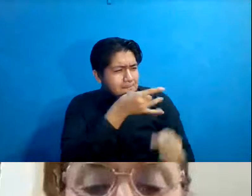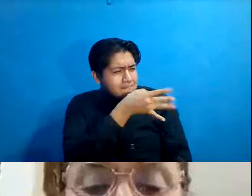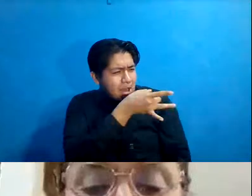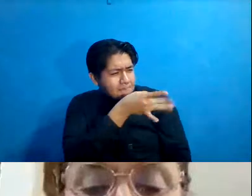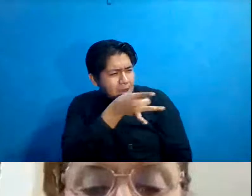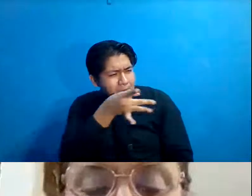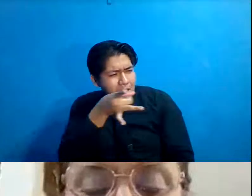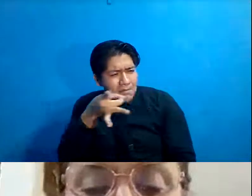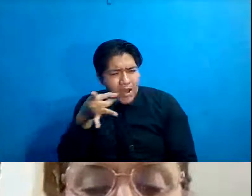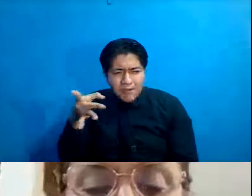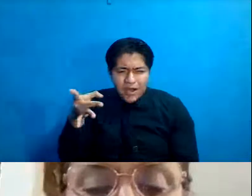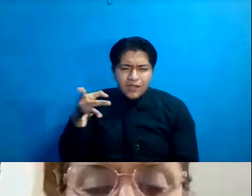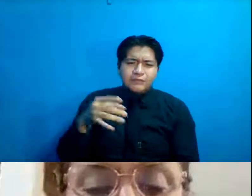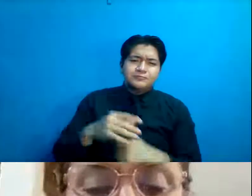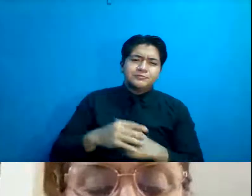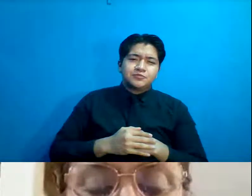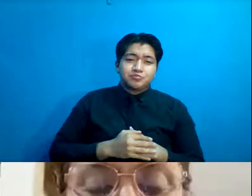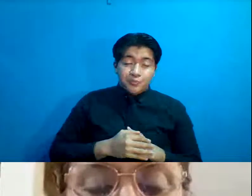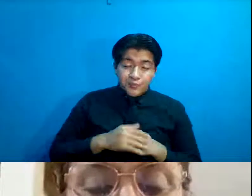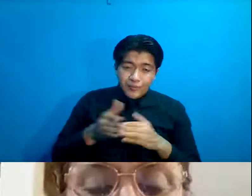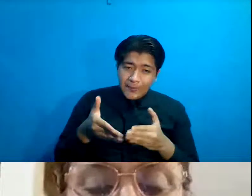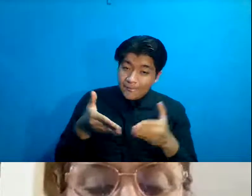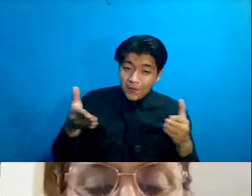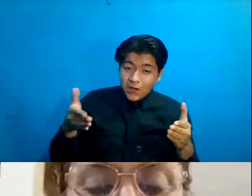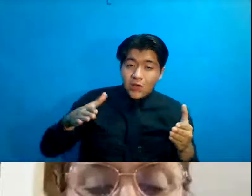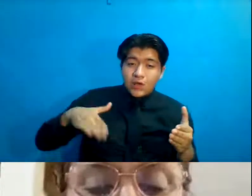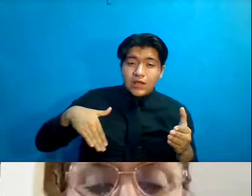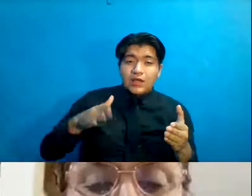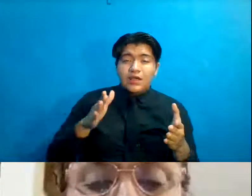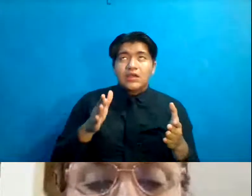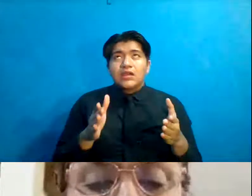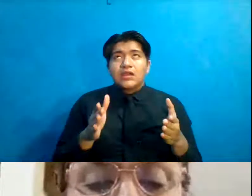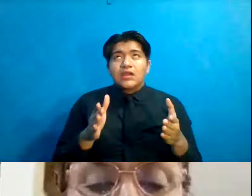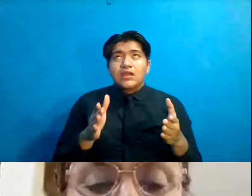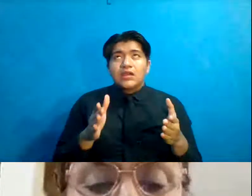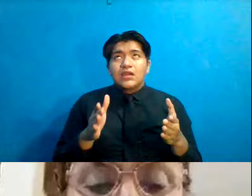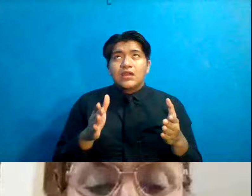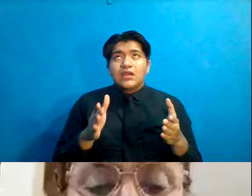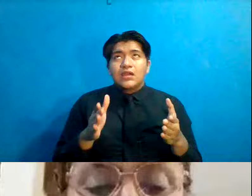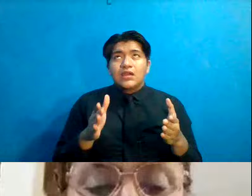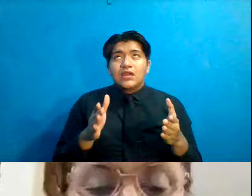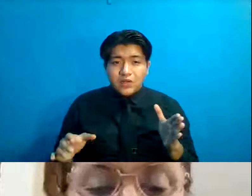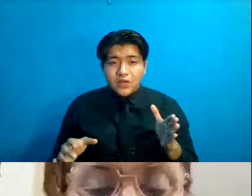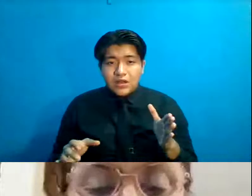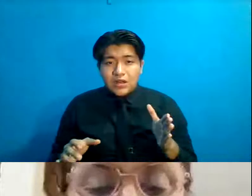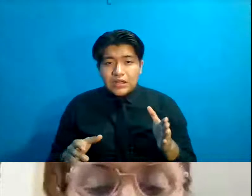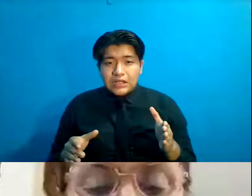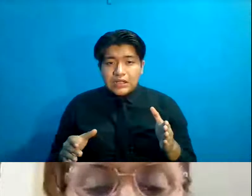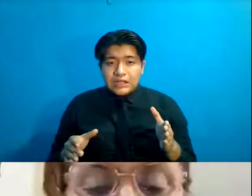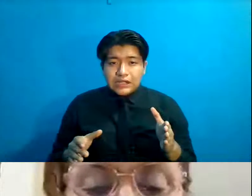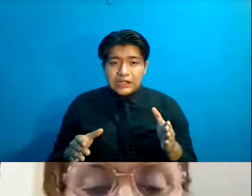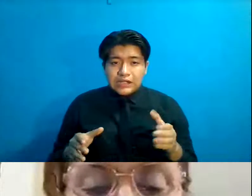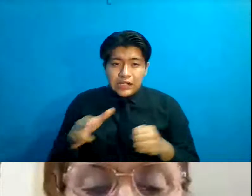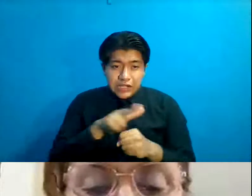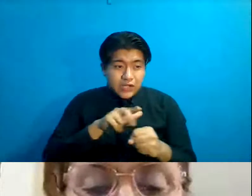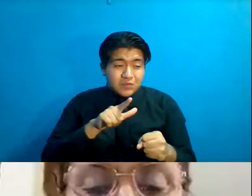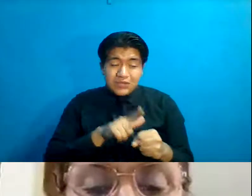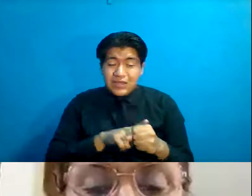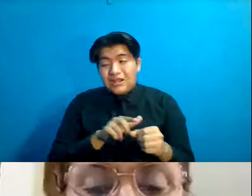caso, pongamos un ejemplo: si hace unos momentos, quizás José Héctor ahora esté en el hospital con su